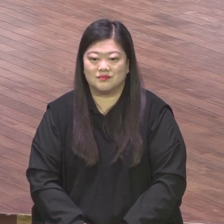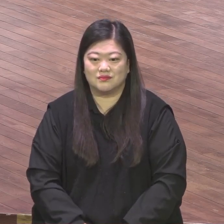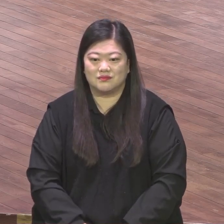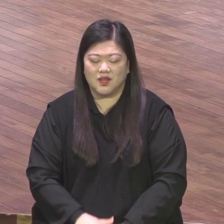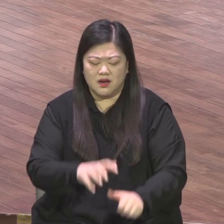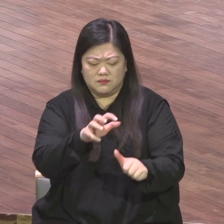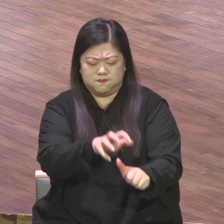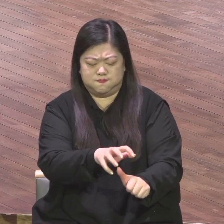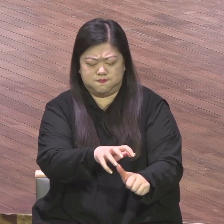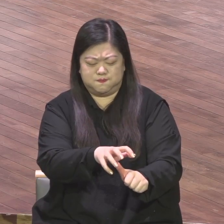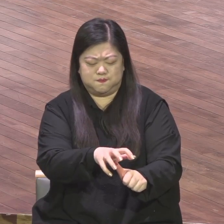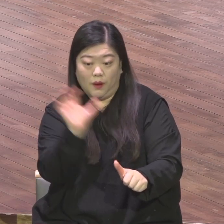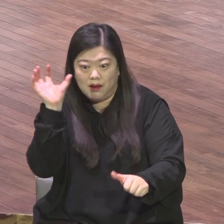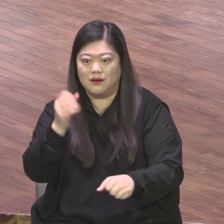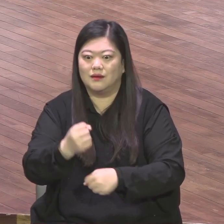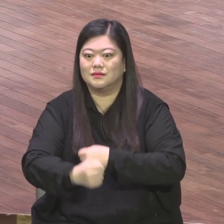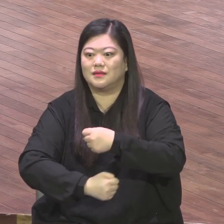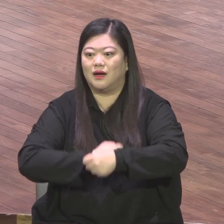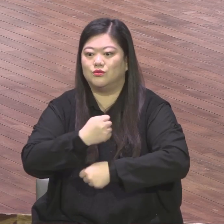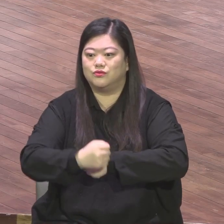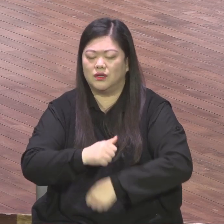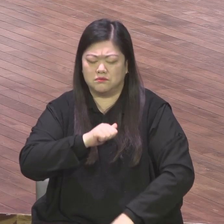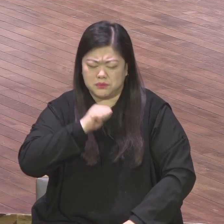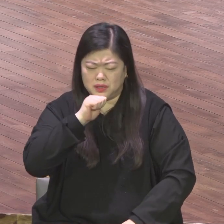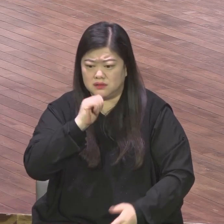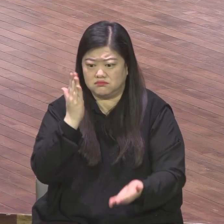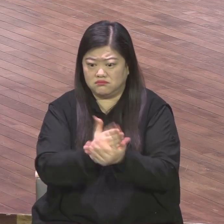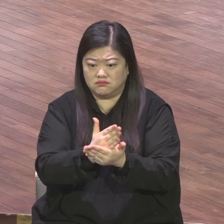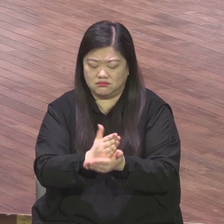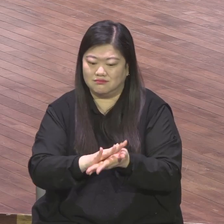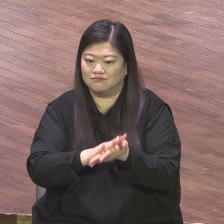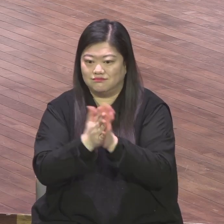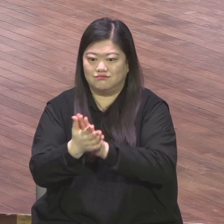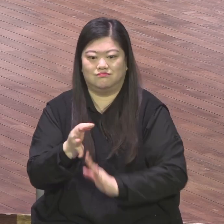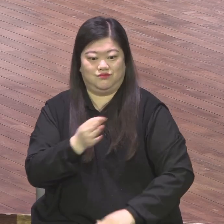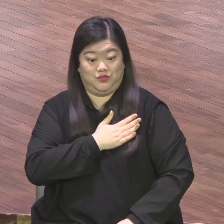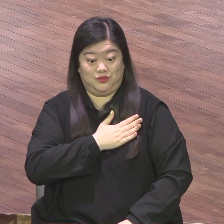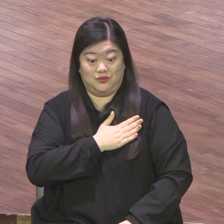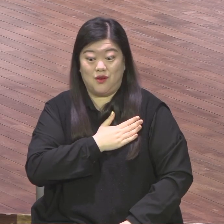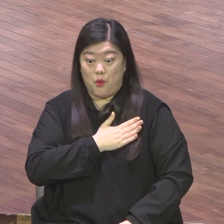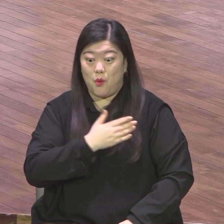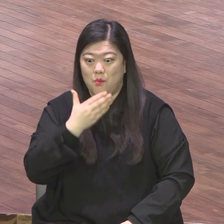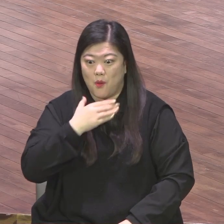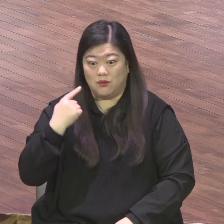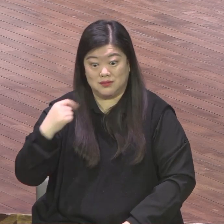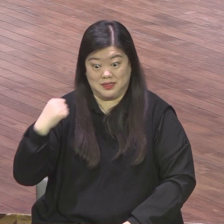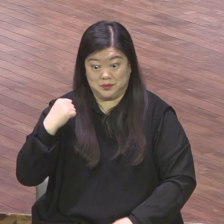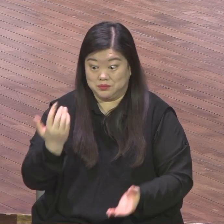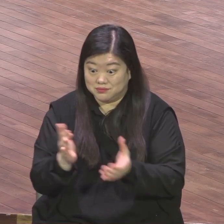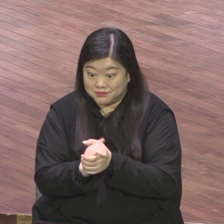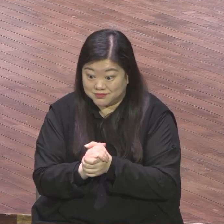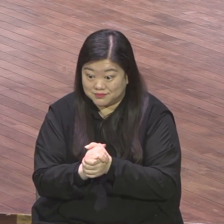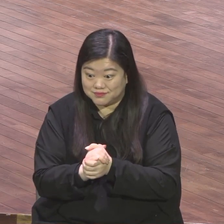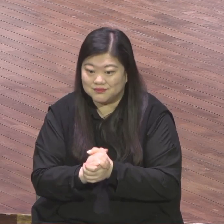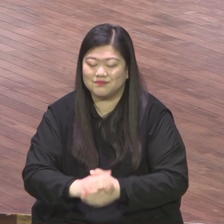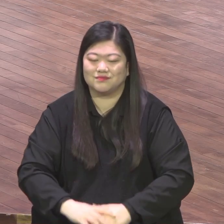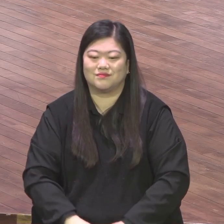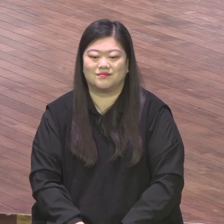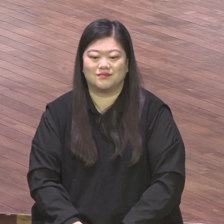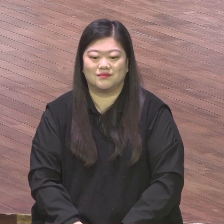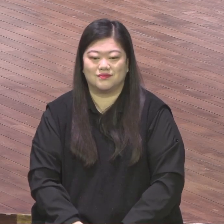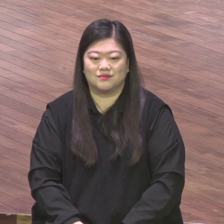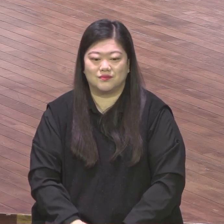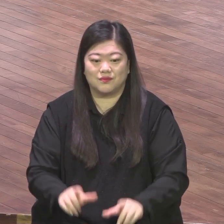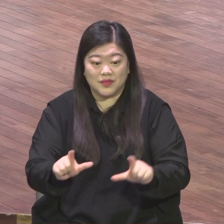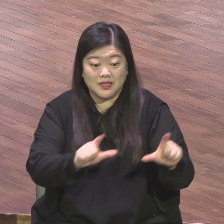고로든 자에게 자유를 가난 자에게 부여함을 이게 복음의 능력인 줄 믿습니다. 여러분 삶